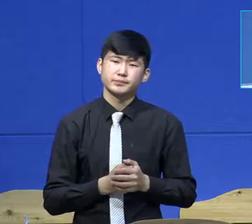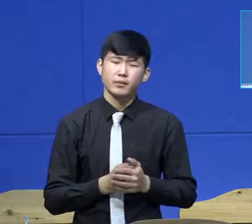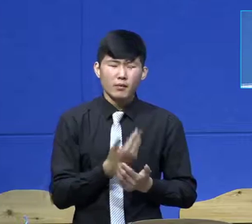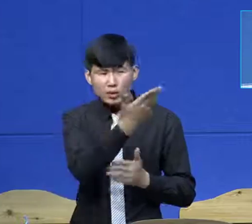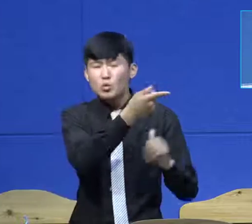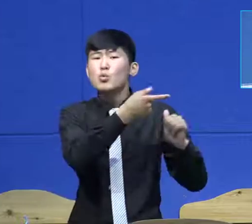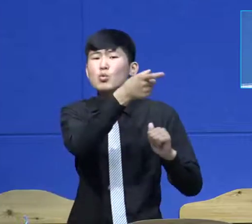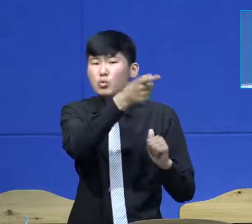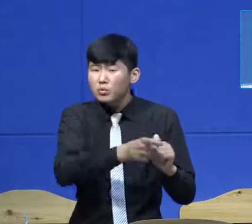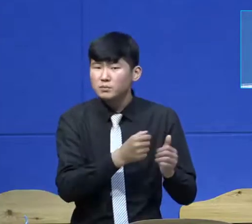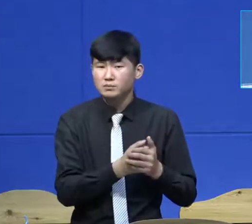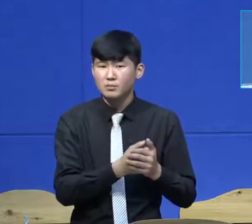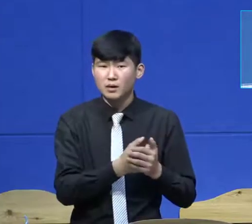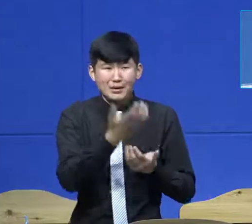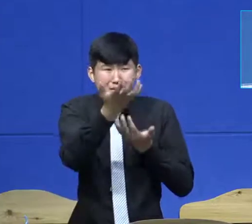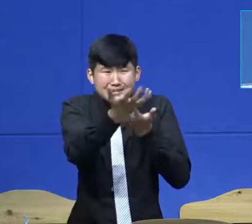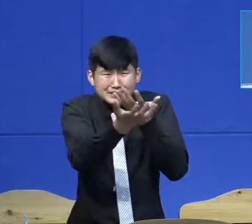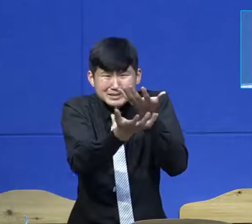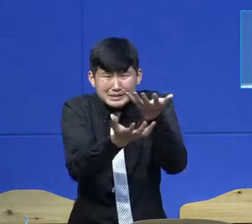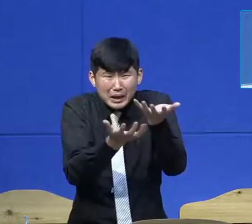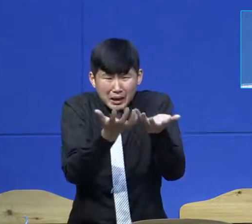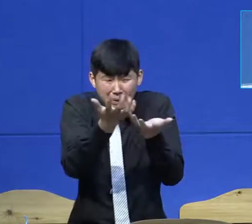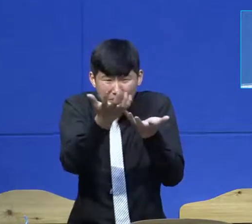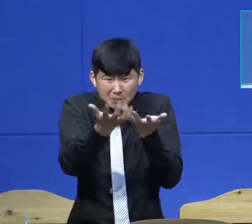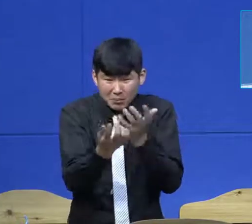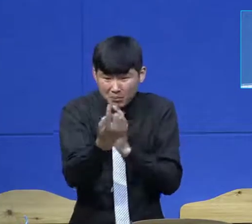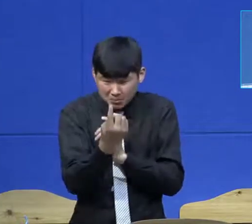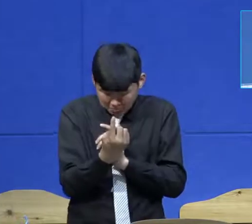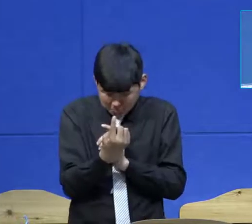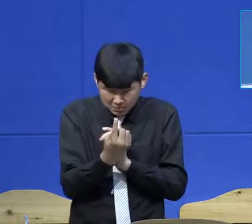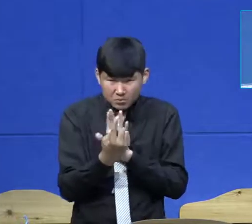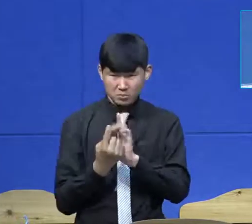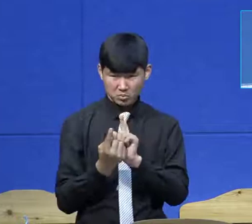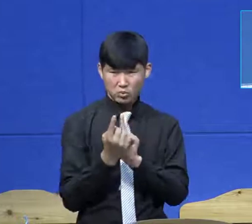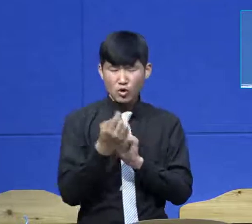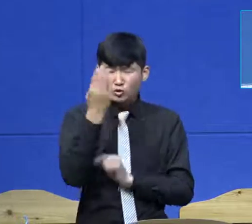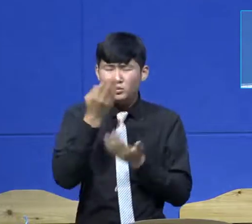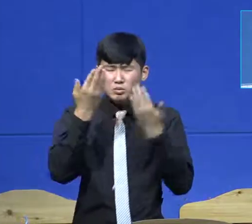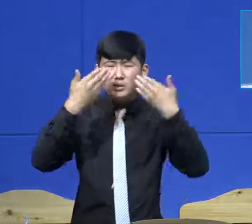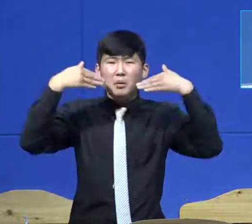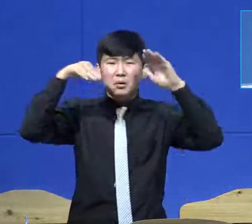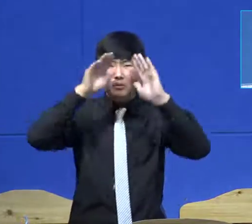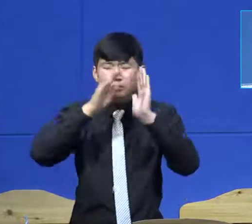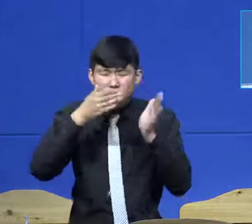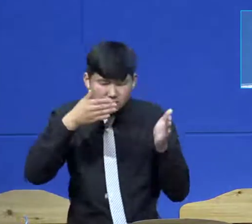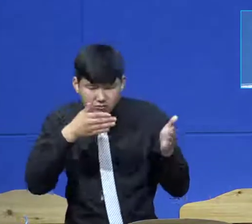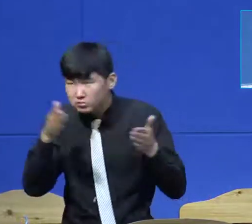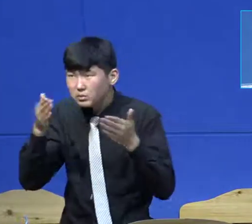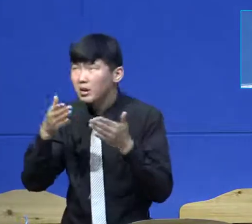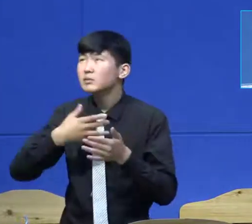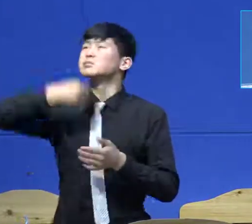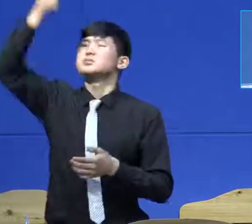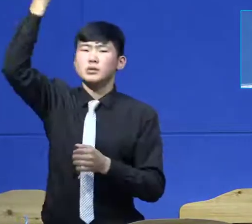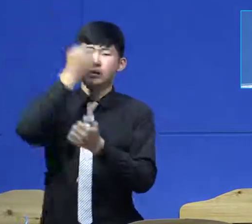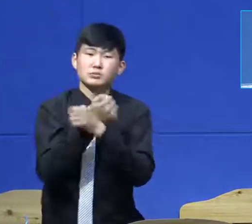Энэ хүн там яг босгон дээр нь очичоод шууд яваач нь лөө аврагдсан хүн. Татаж аврагдсан